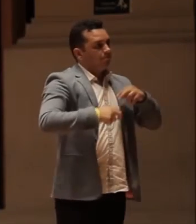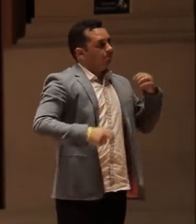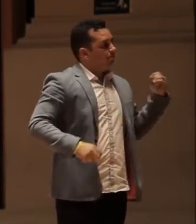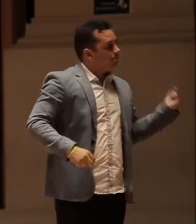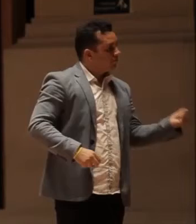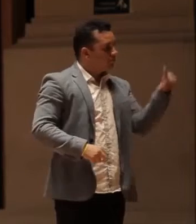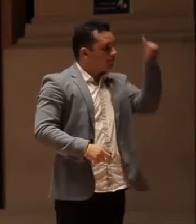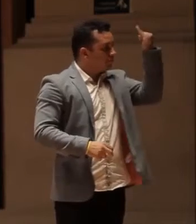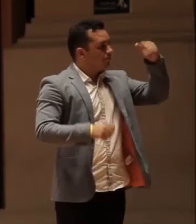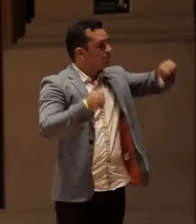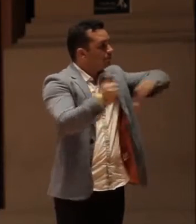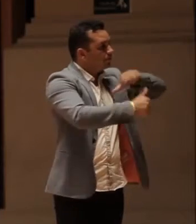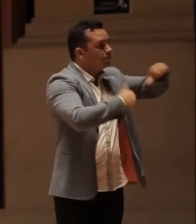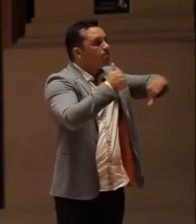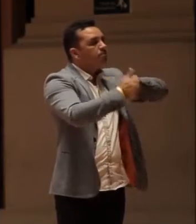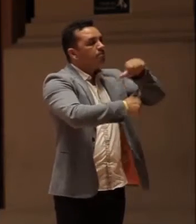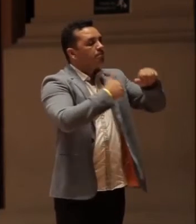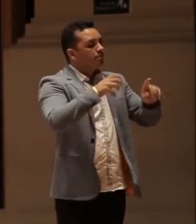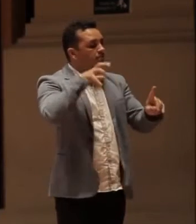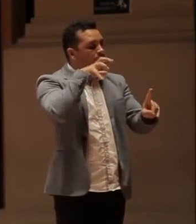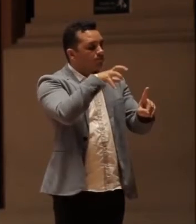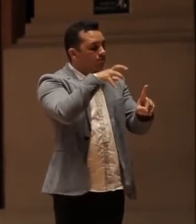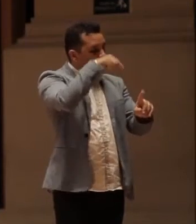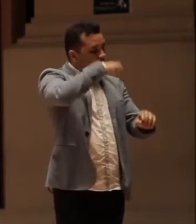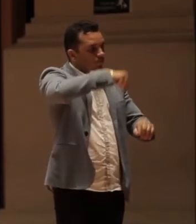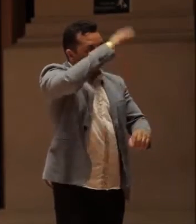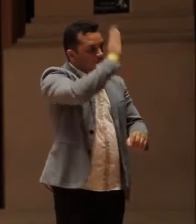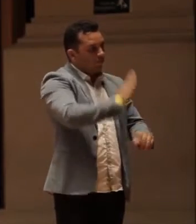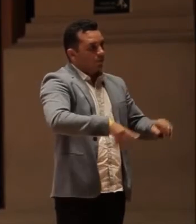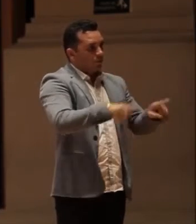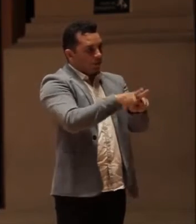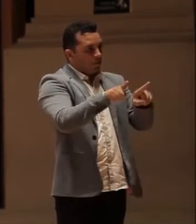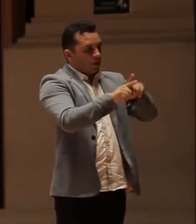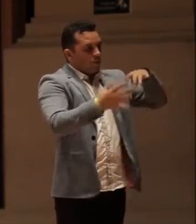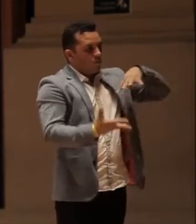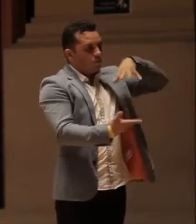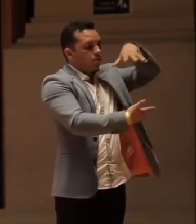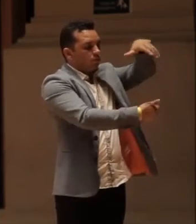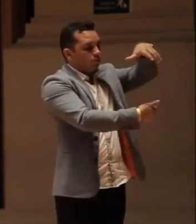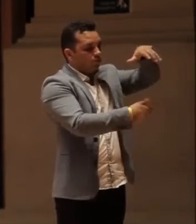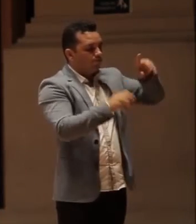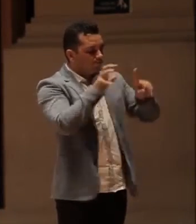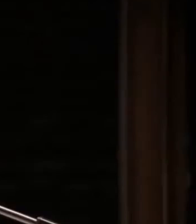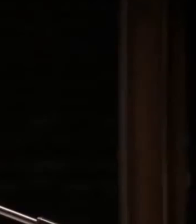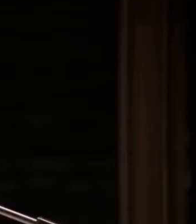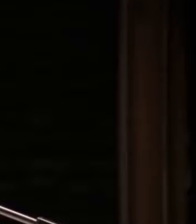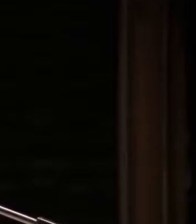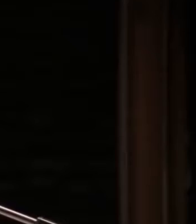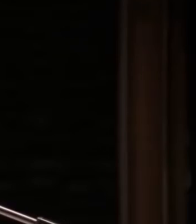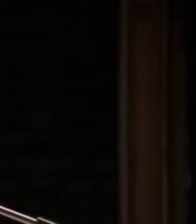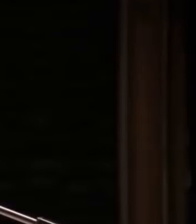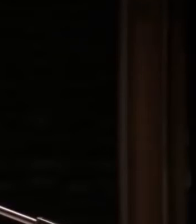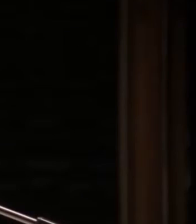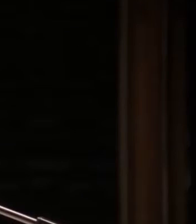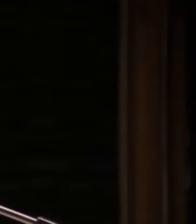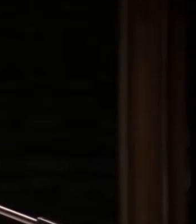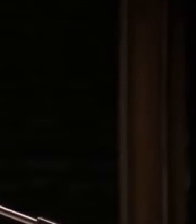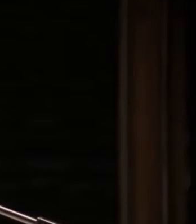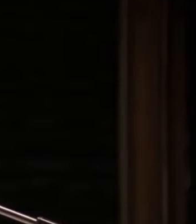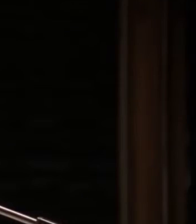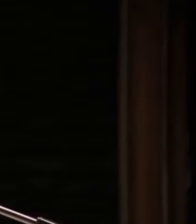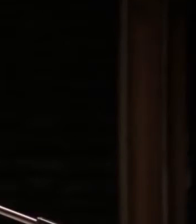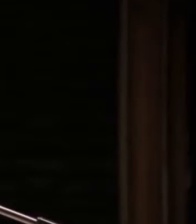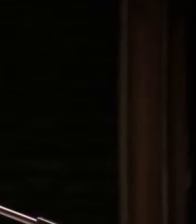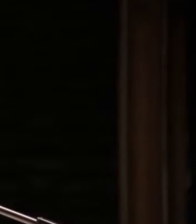que atinge não só o Brasil, mas também o mundo inteiro. Queria também fazer uma referência ao Vale Cultura.